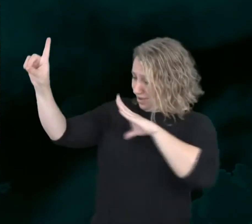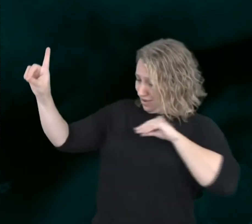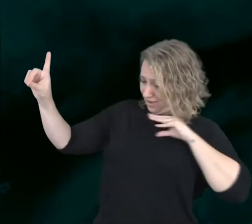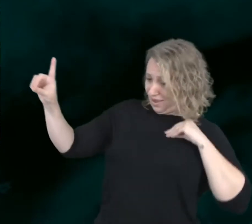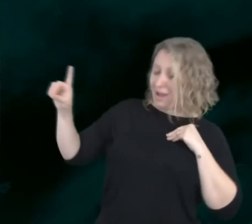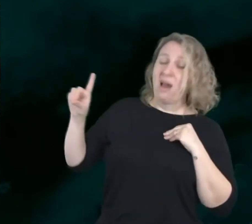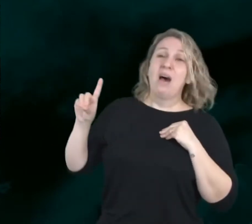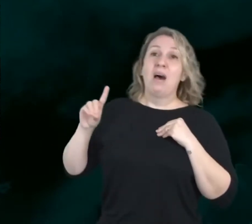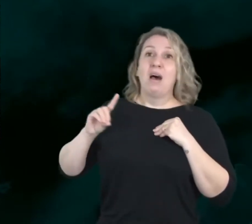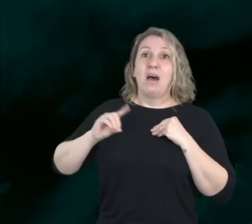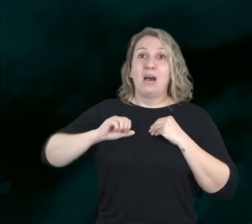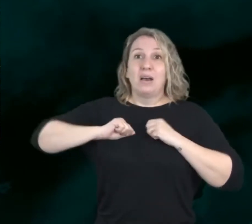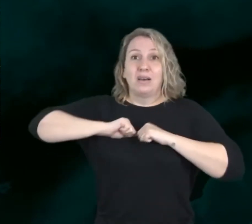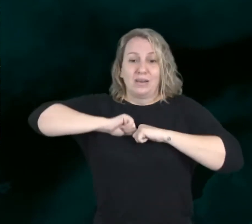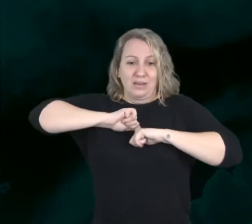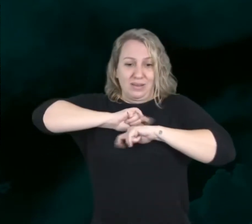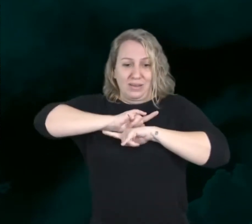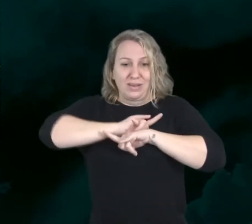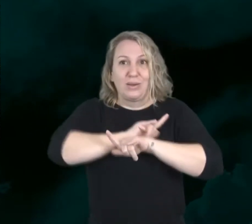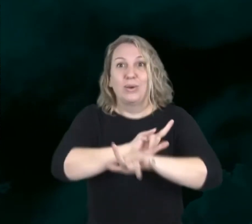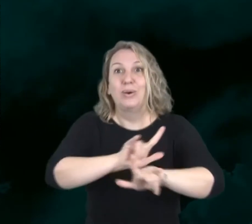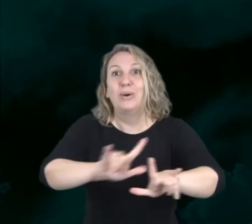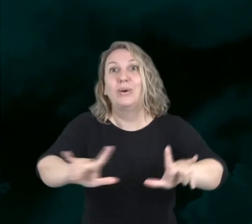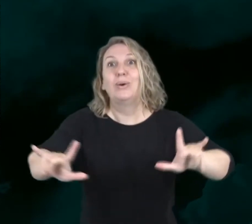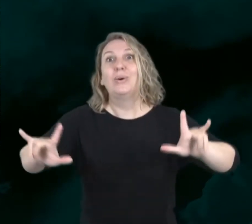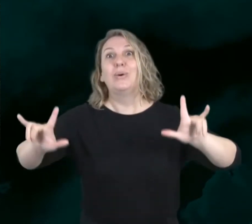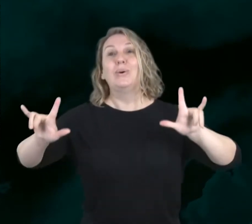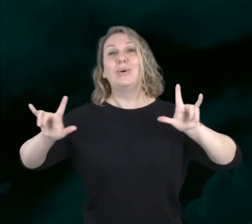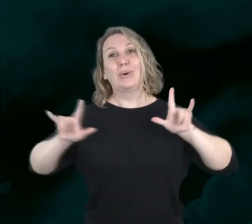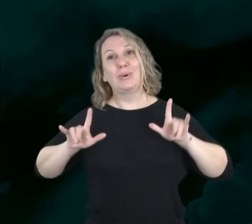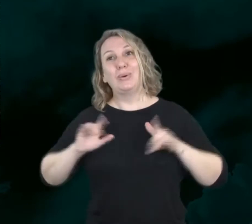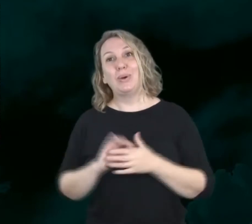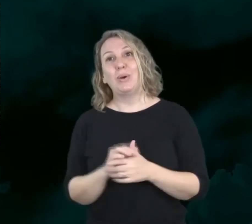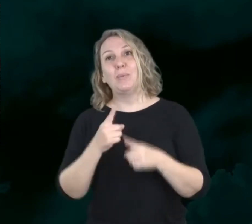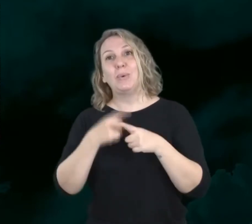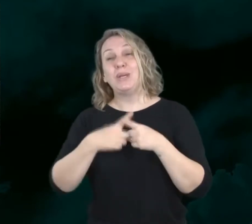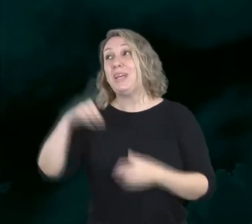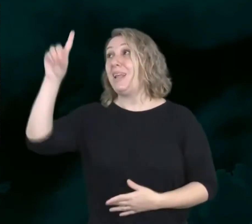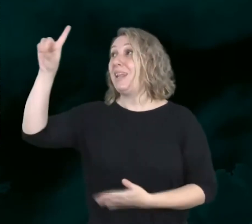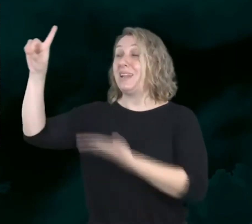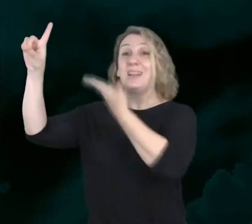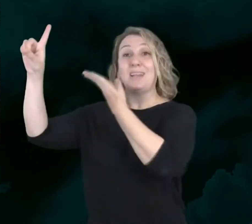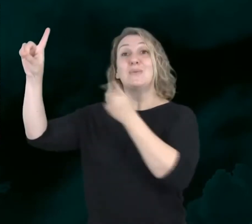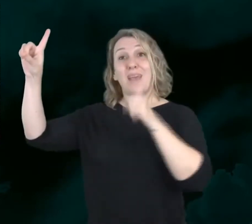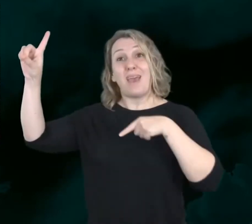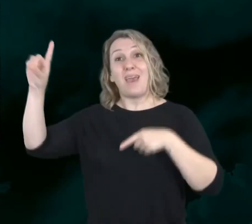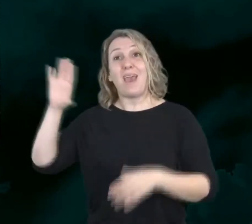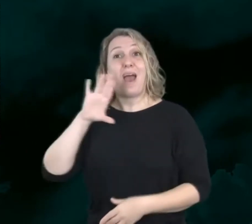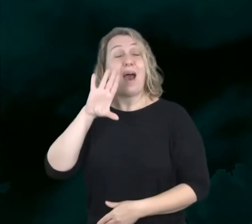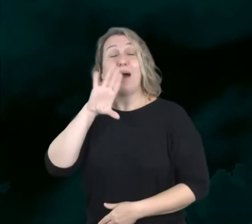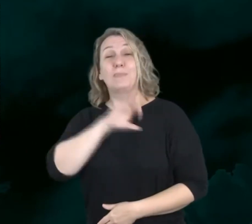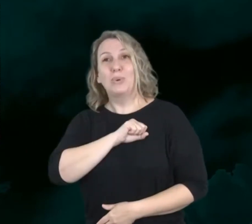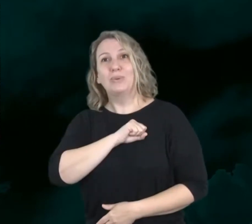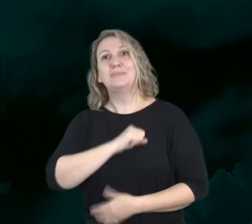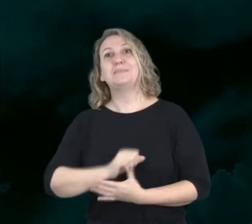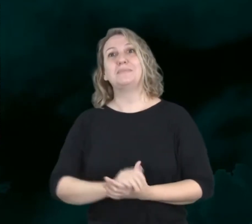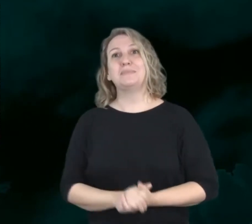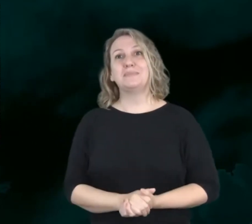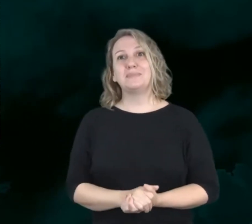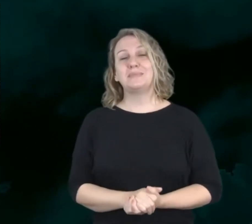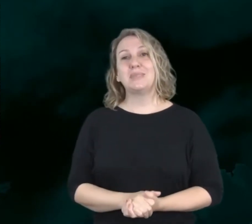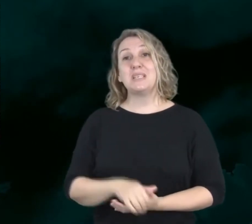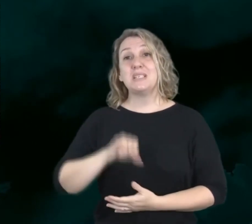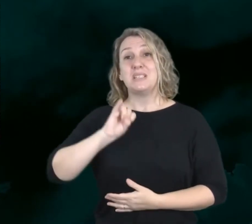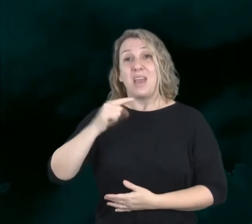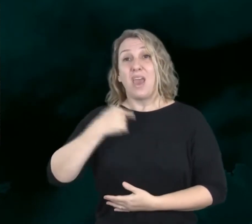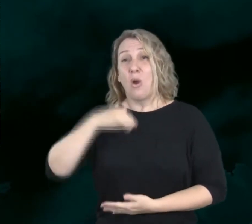no depósito, mas Deus, Ele mesmo é o amor. Então, quanto mais Deus você recebe pela